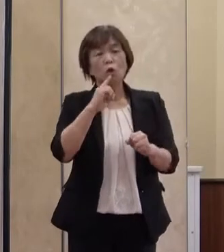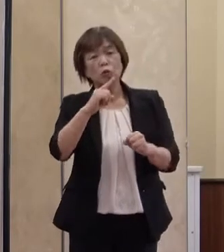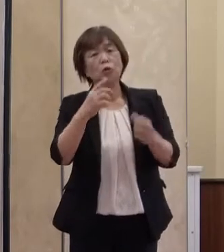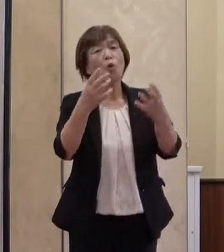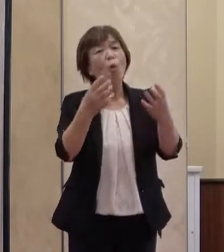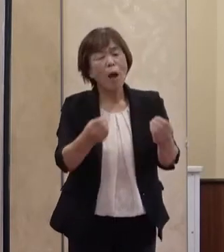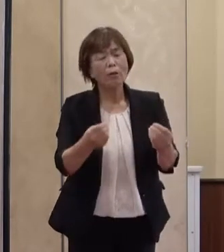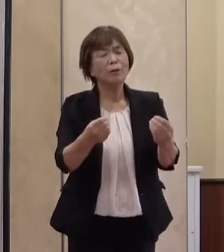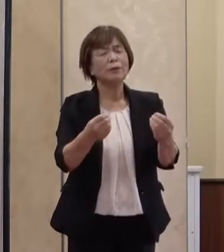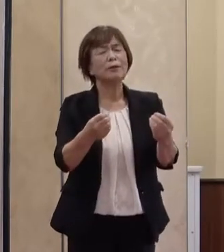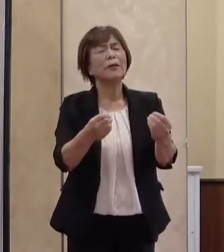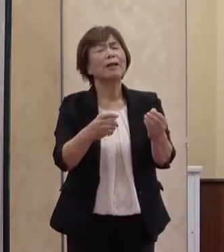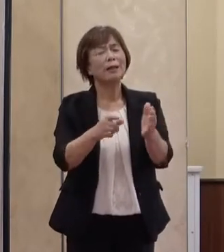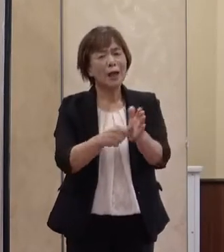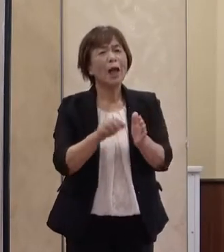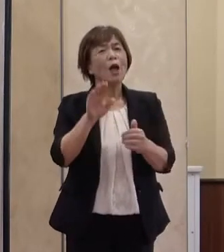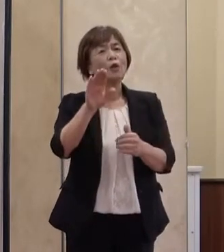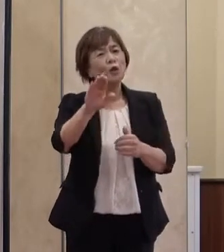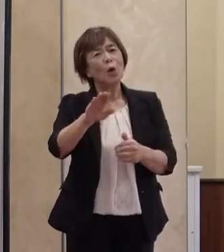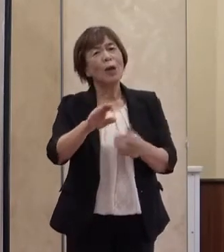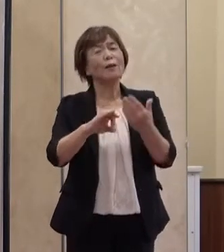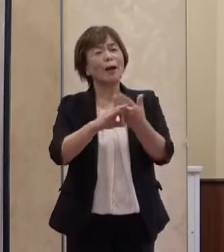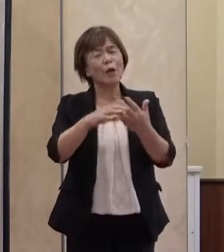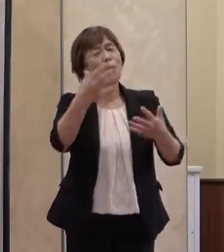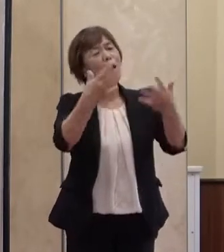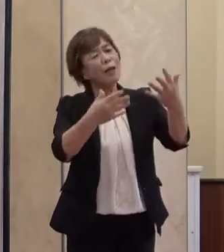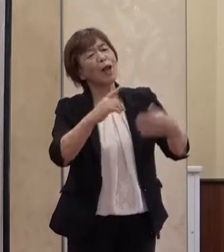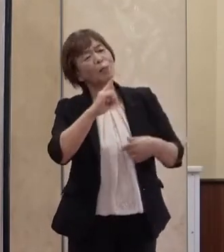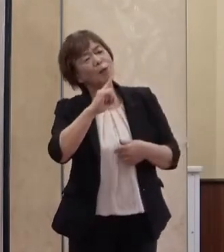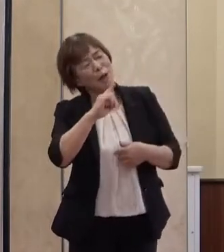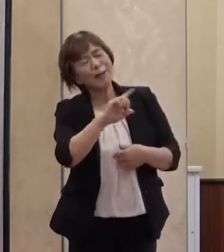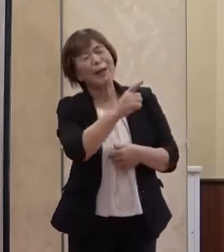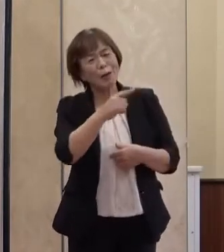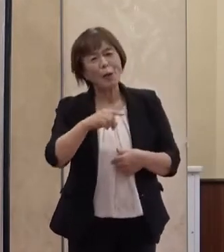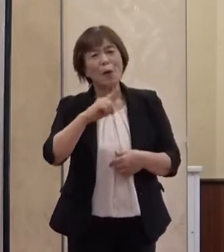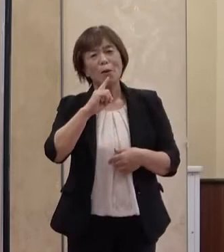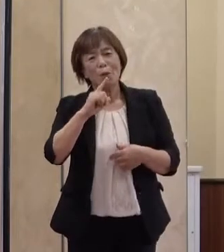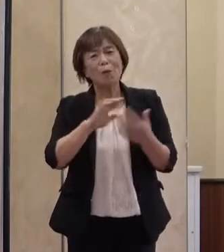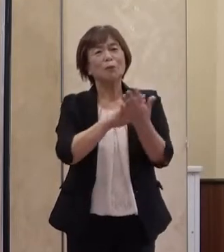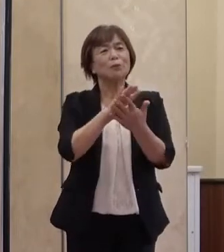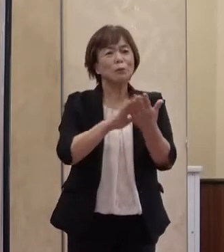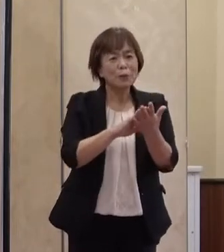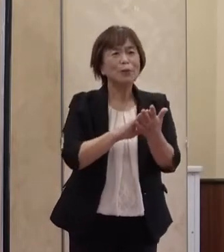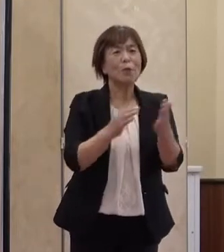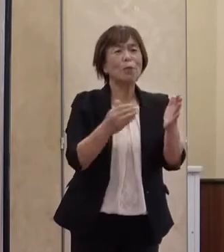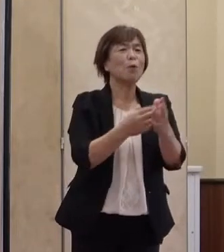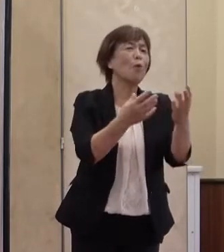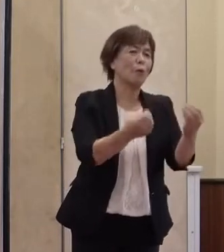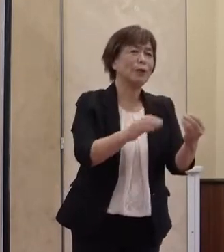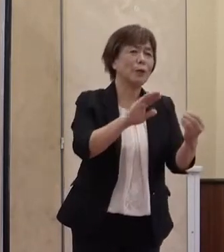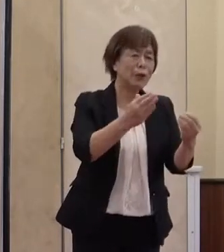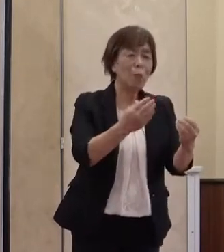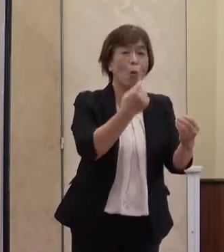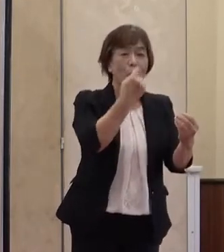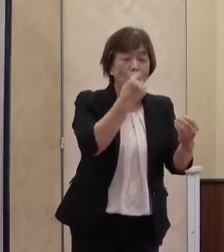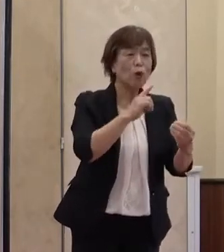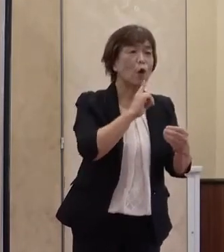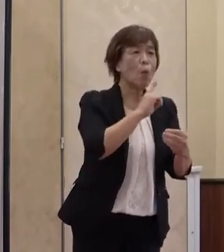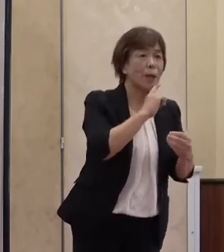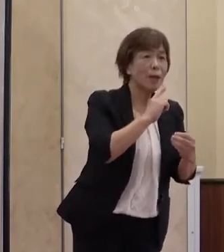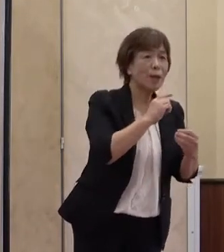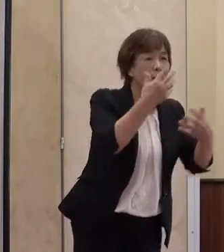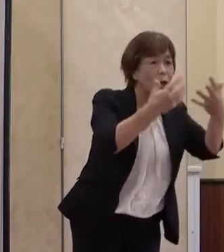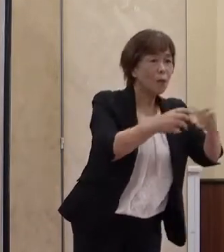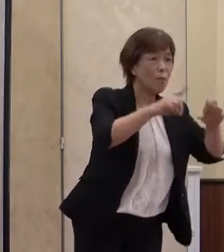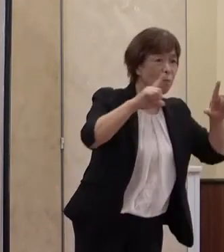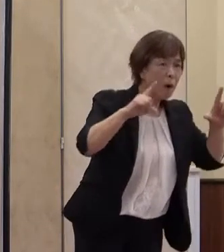僕もまあ、将来もしコメンテーターならテレビで適当なこと言って終わってそれで仕事終了になりますけど、今僕は政治家ですんでね、それ実行し